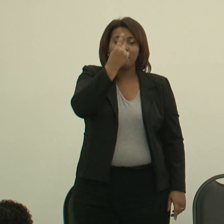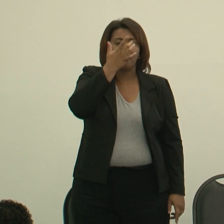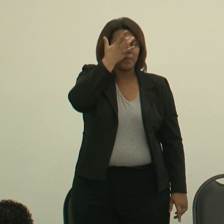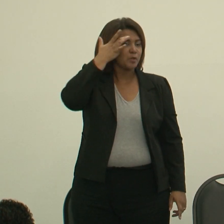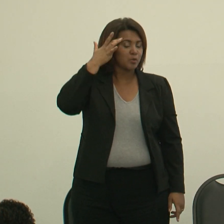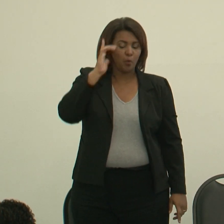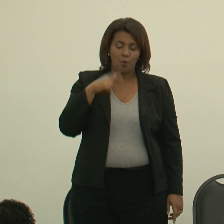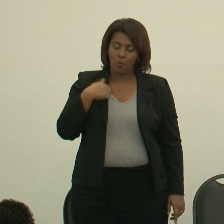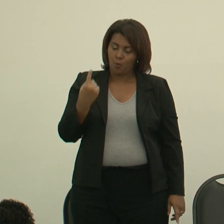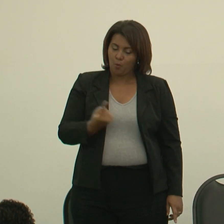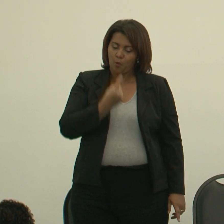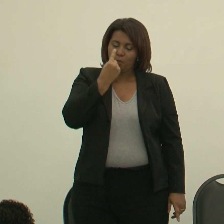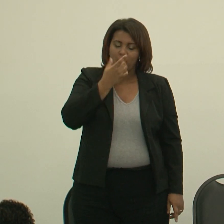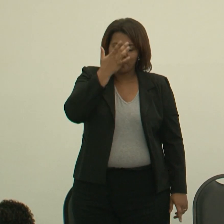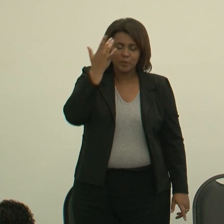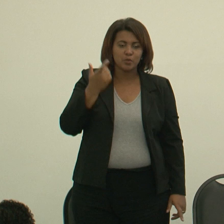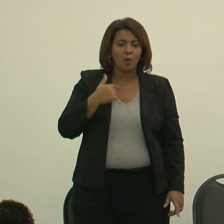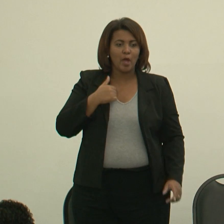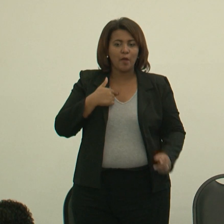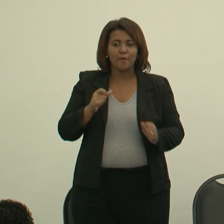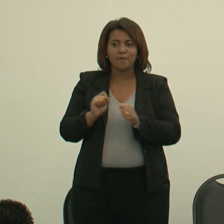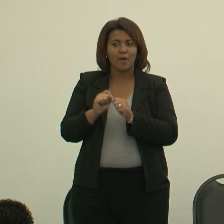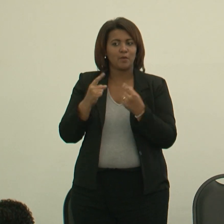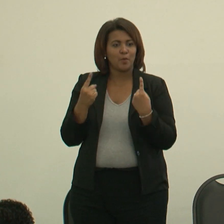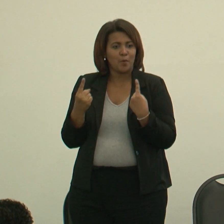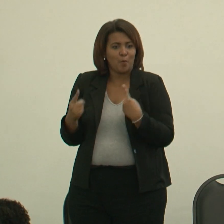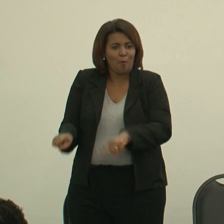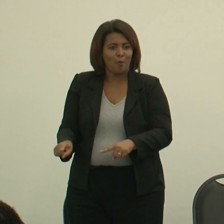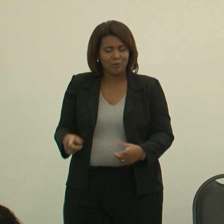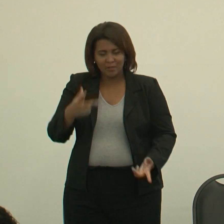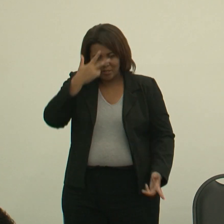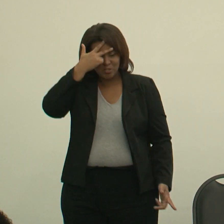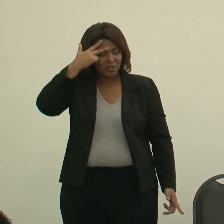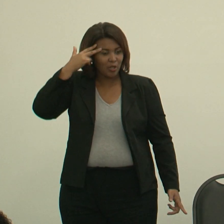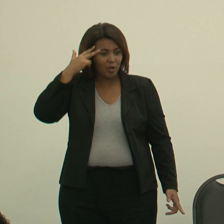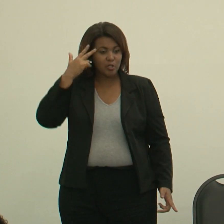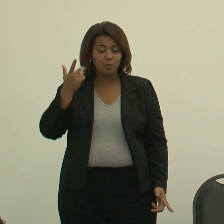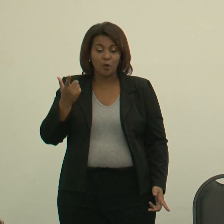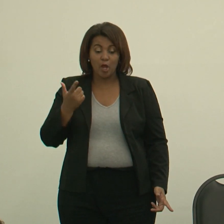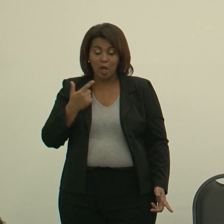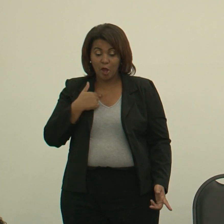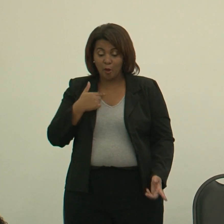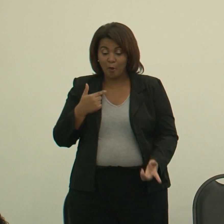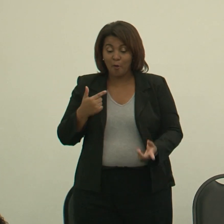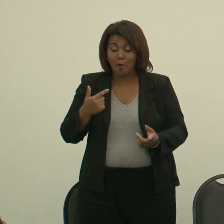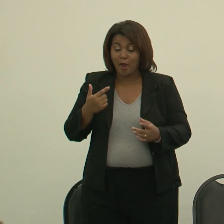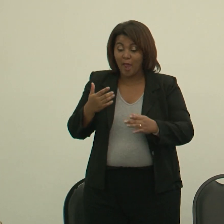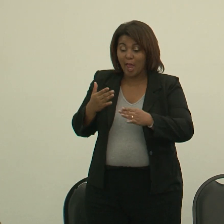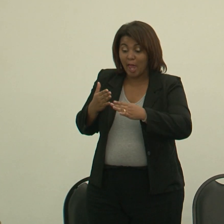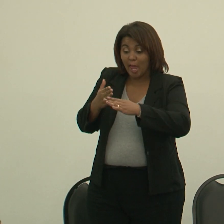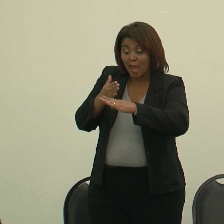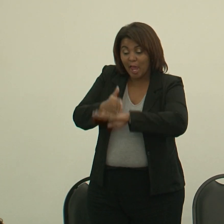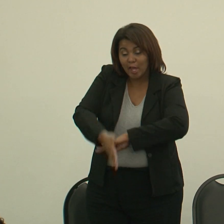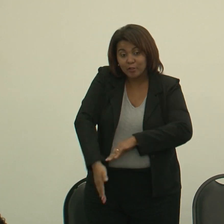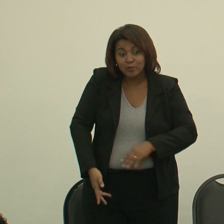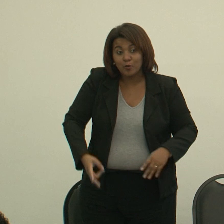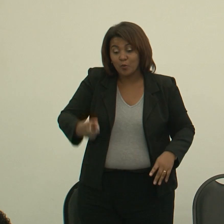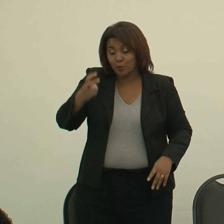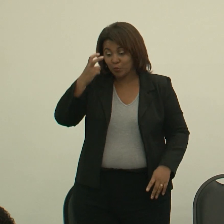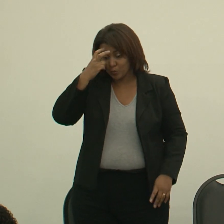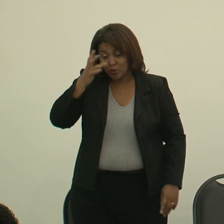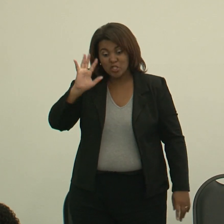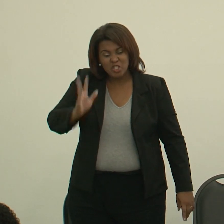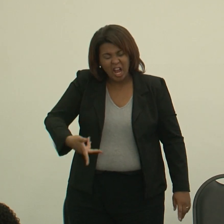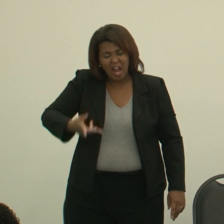um indivíduo, que construo um estereótipo. Eu entro numa cultura em que já existem estereótipos e eu só posso